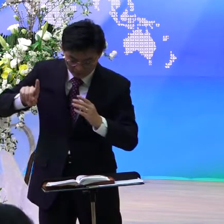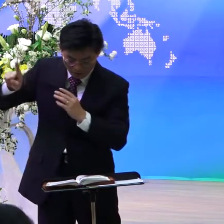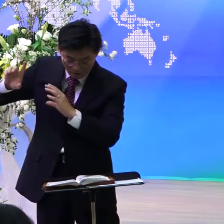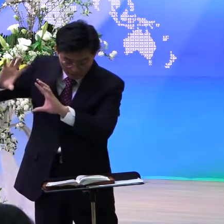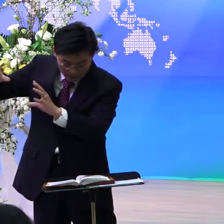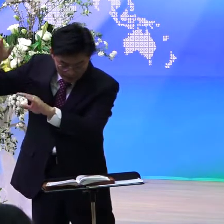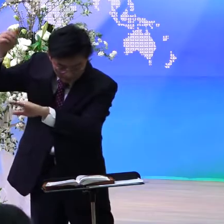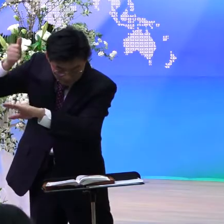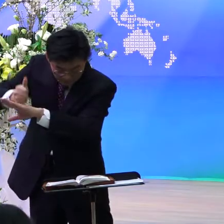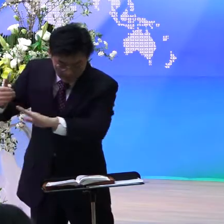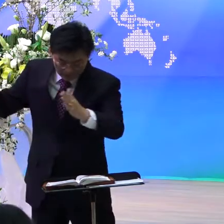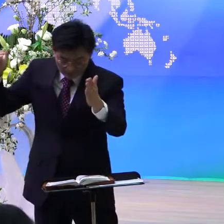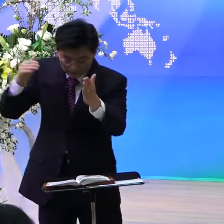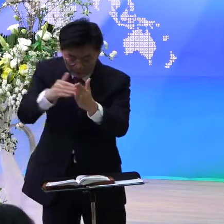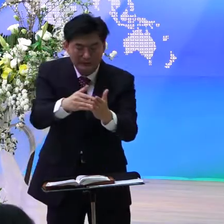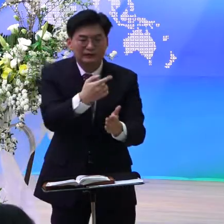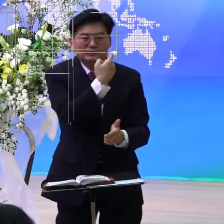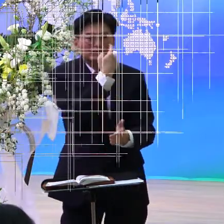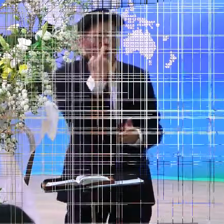되리라 하시니라.